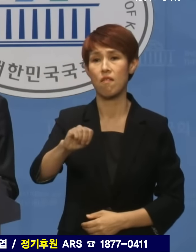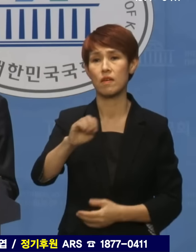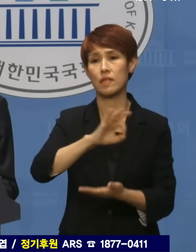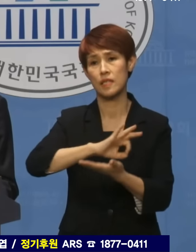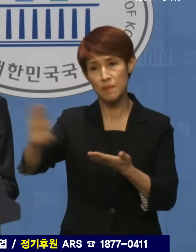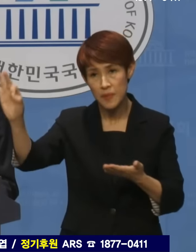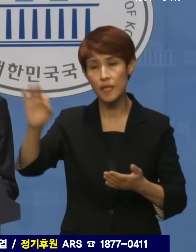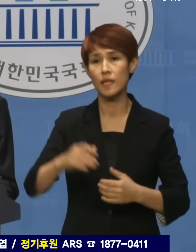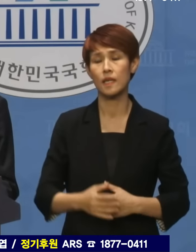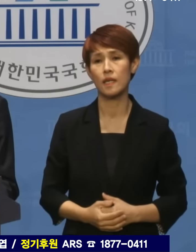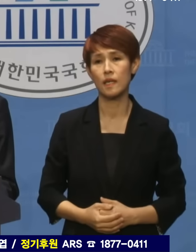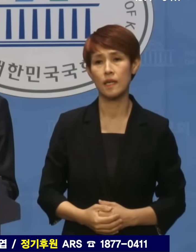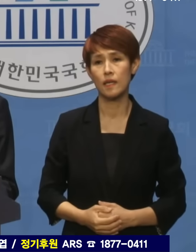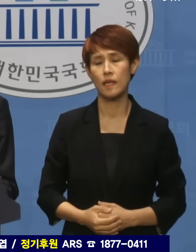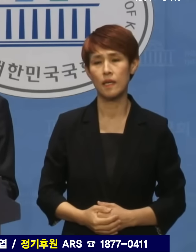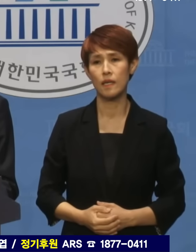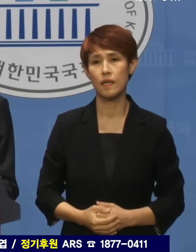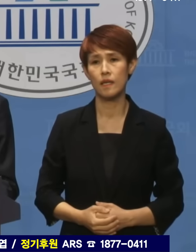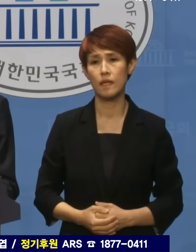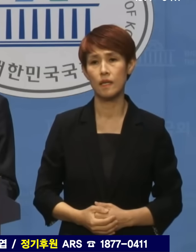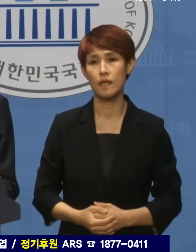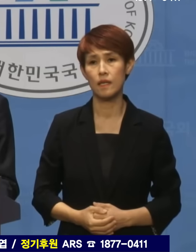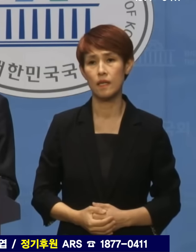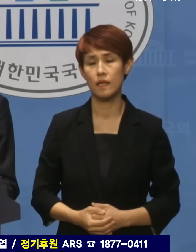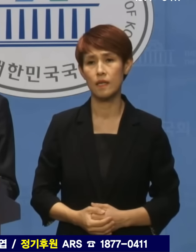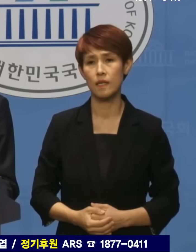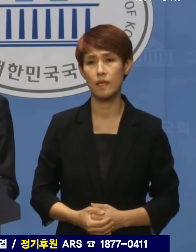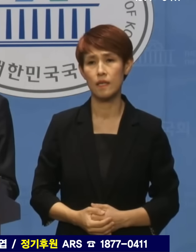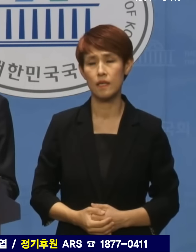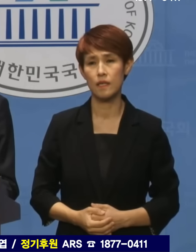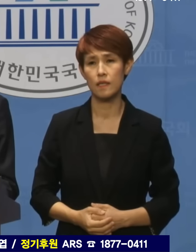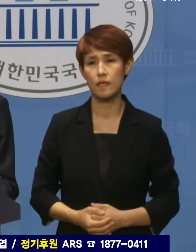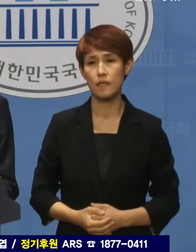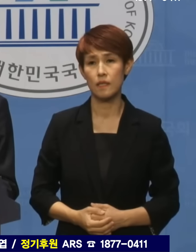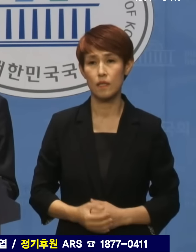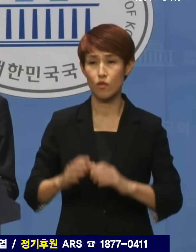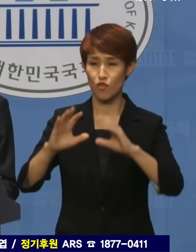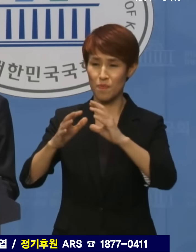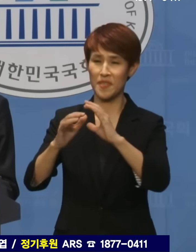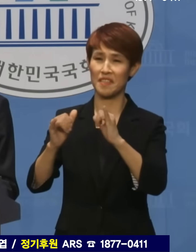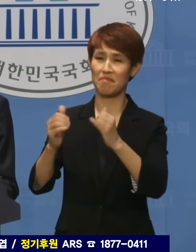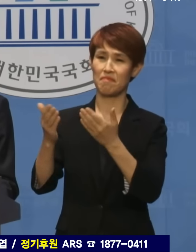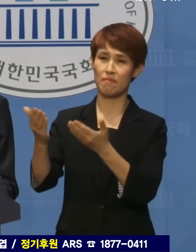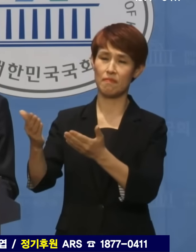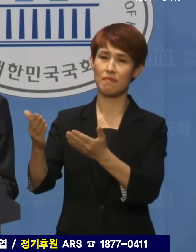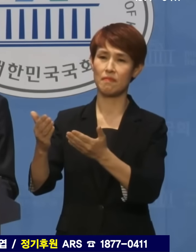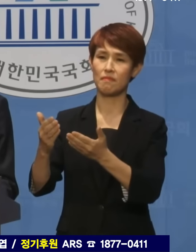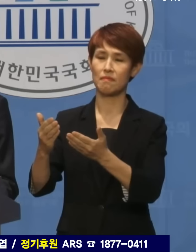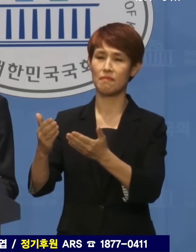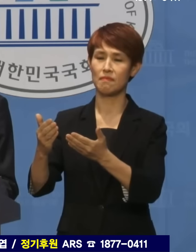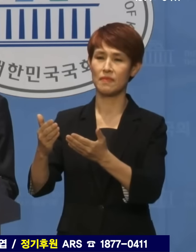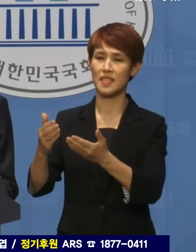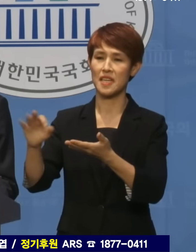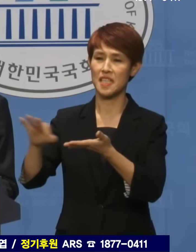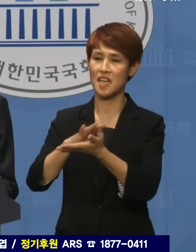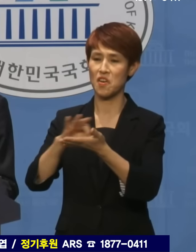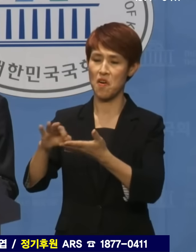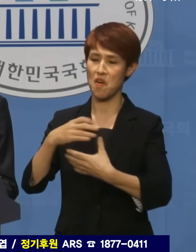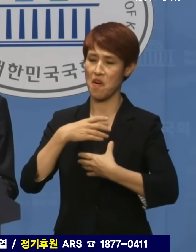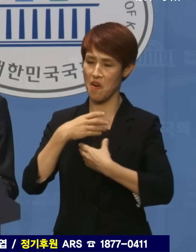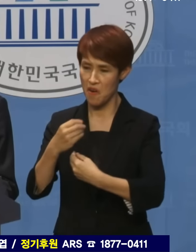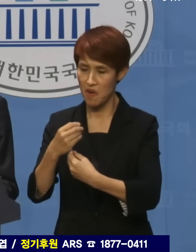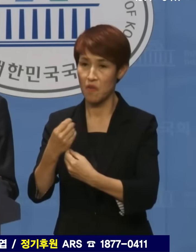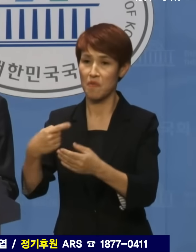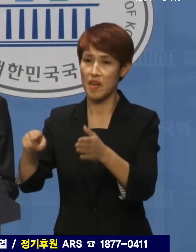비용을 예비비로 썼습니다 그러면서 국민께 건전 재정을 강조하며